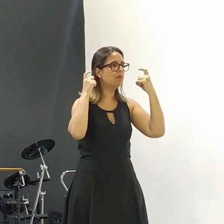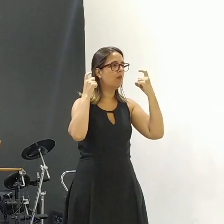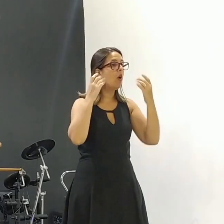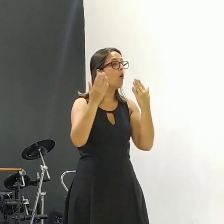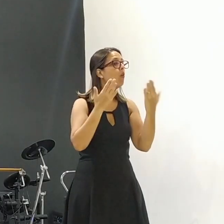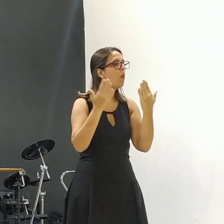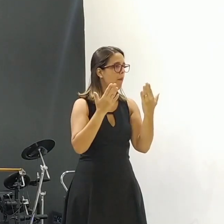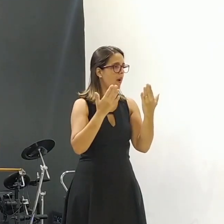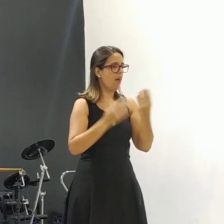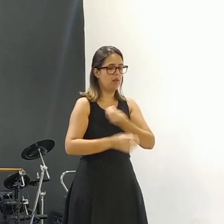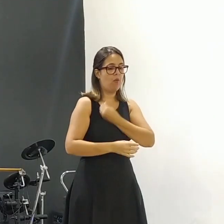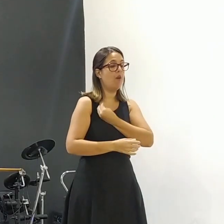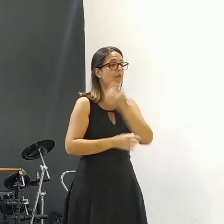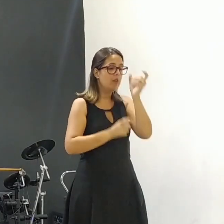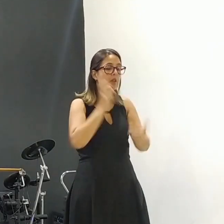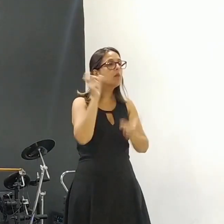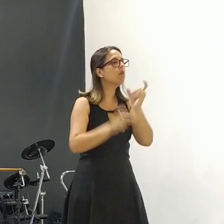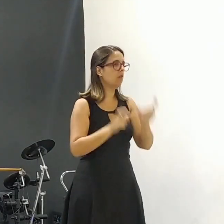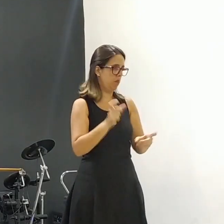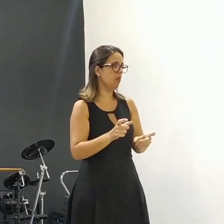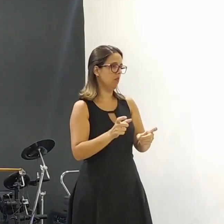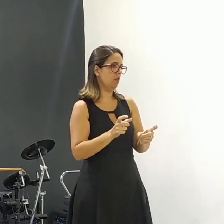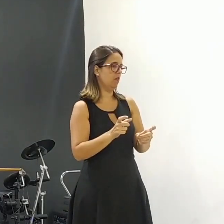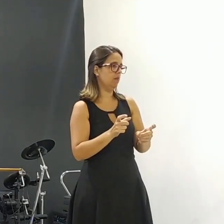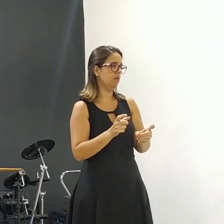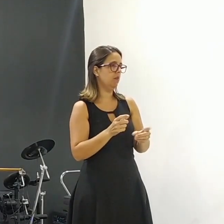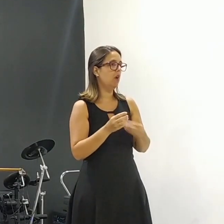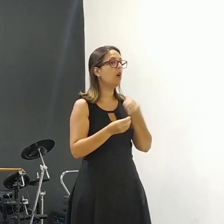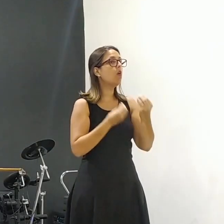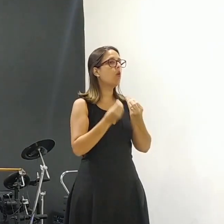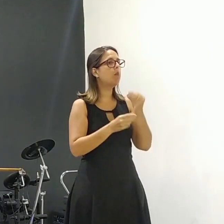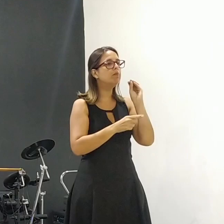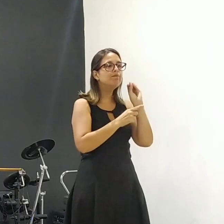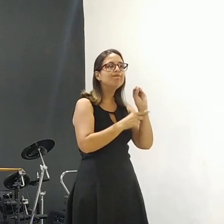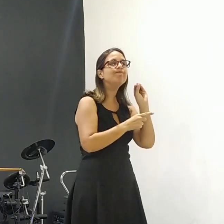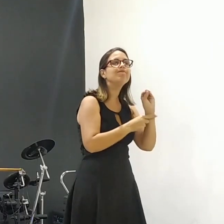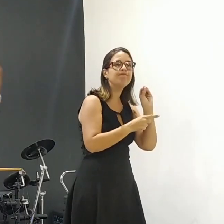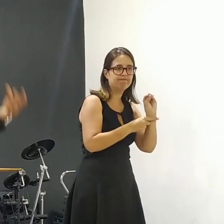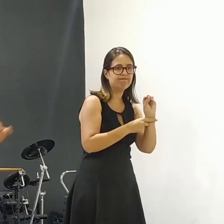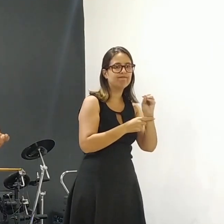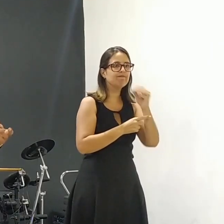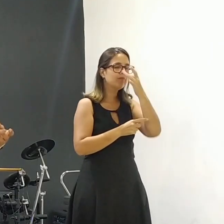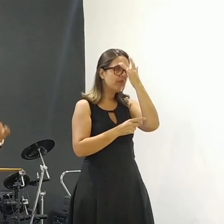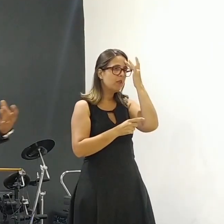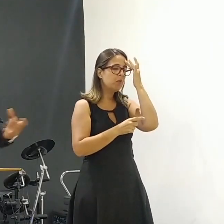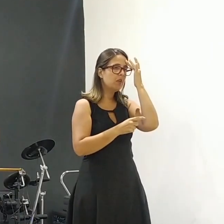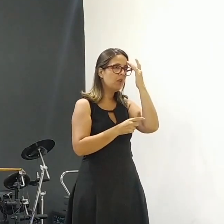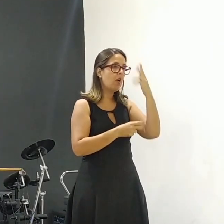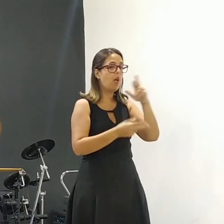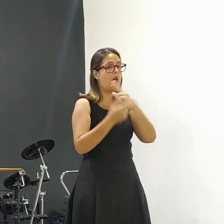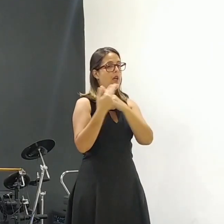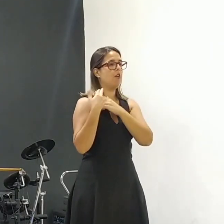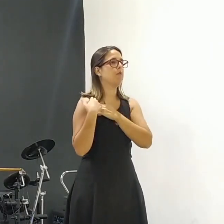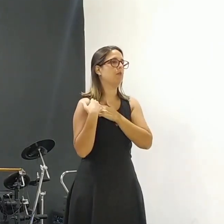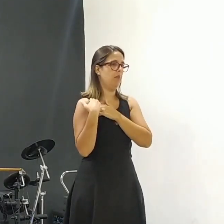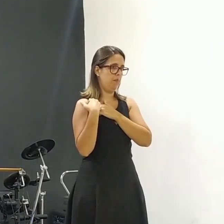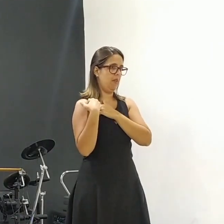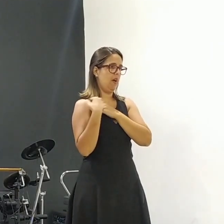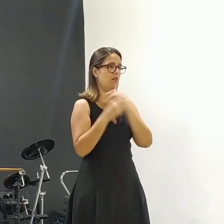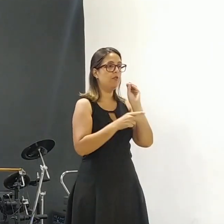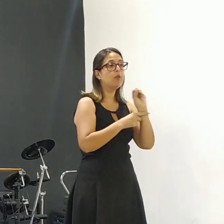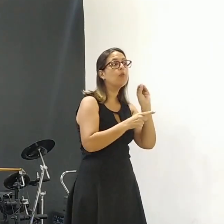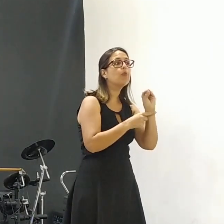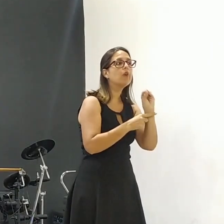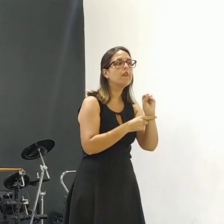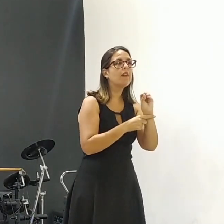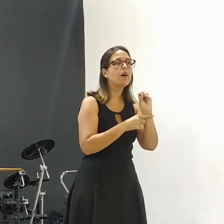deve ter com o outro, né? E da forma que a gente deve cuidar do outro. E vimos que a função de cuidar é nossa, mas a